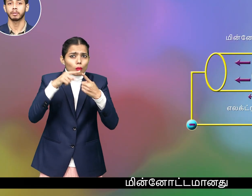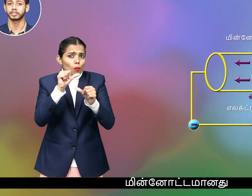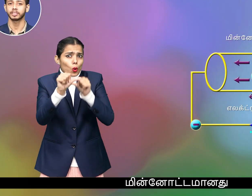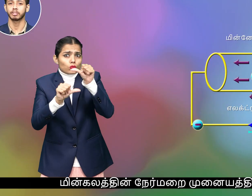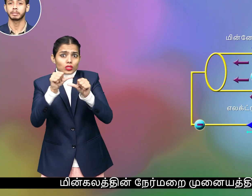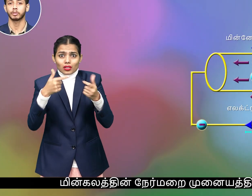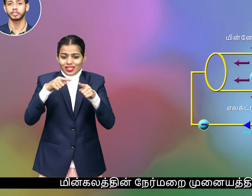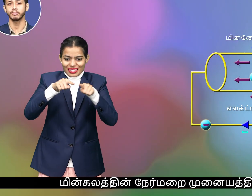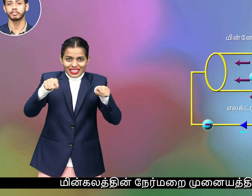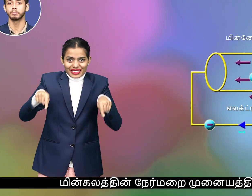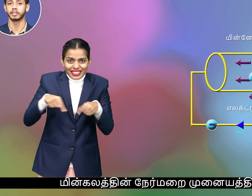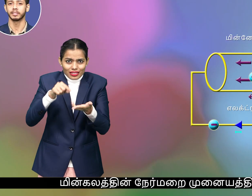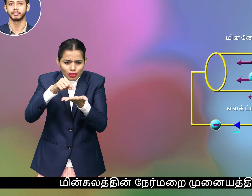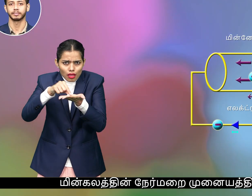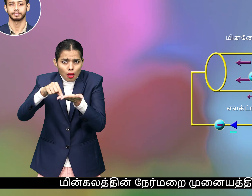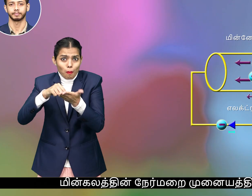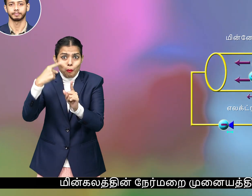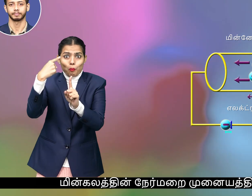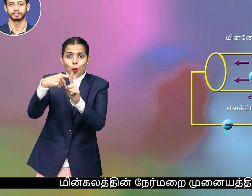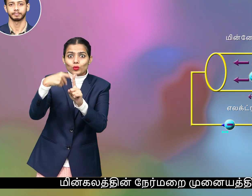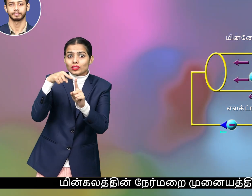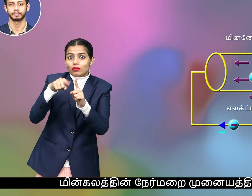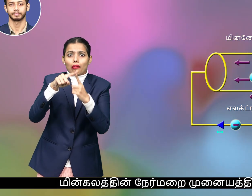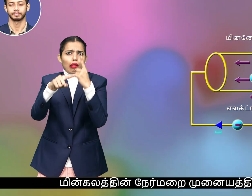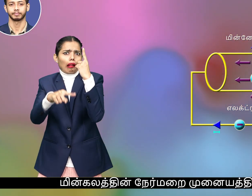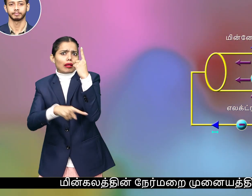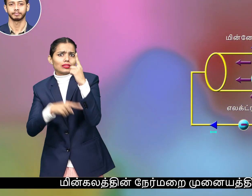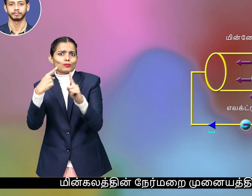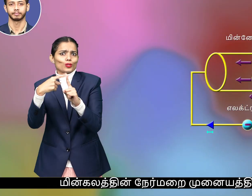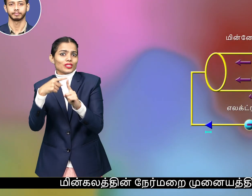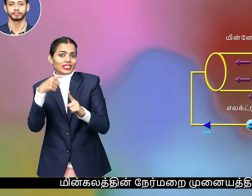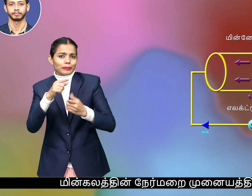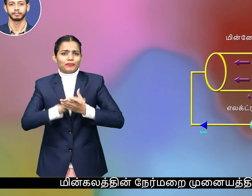மின்னோட்டமானது மின்கலத்தின் நேர்மறை முனையிலிருந்து, அதாவது